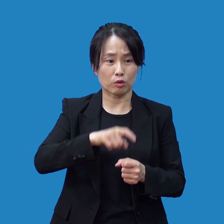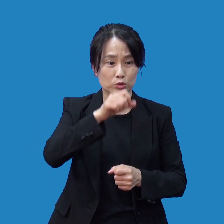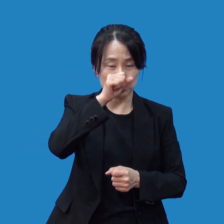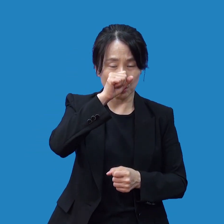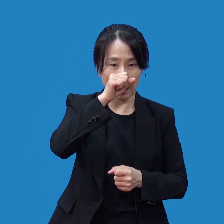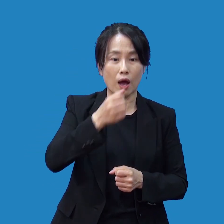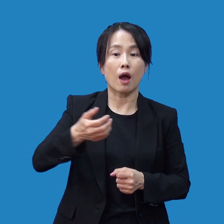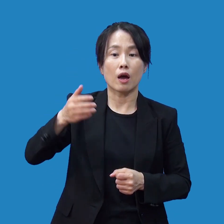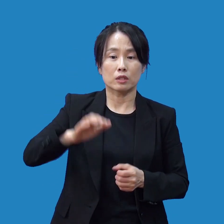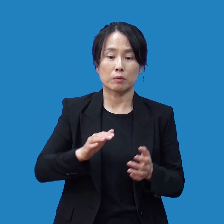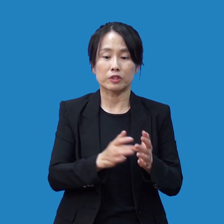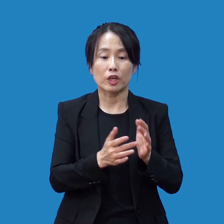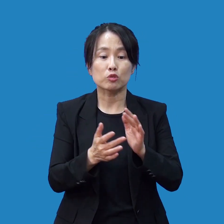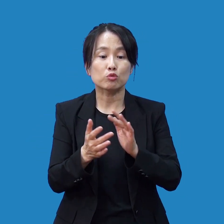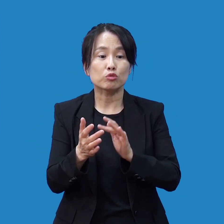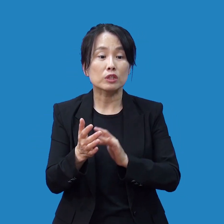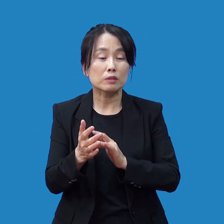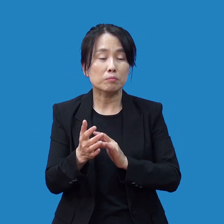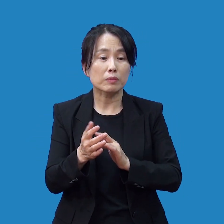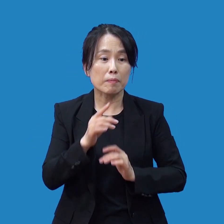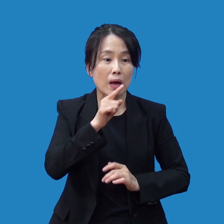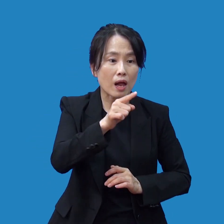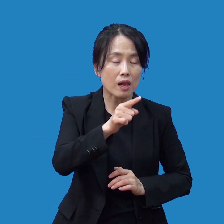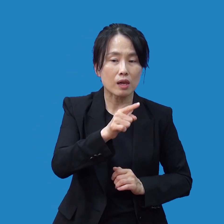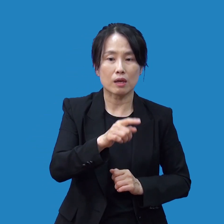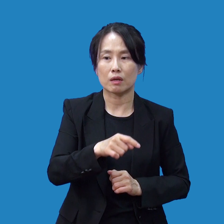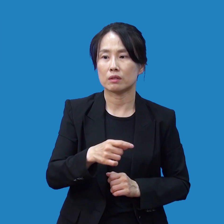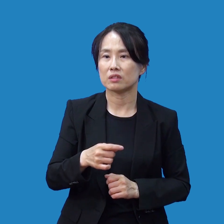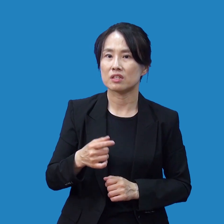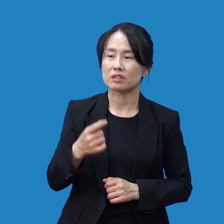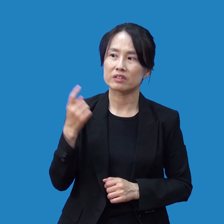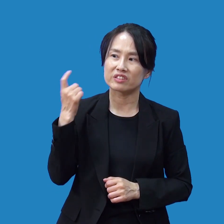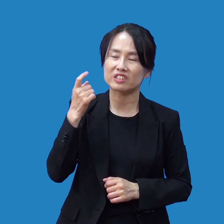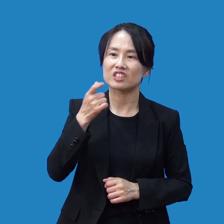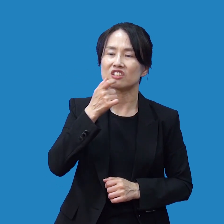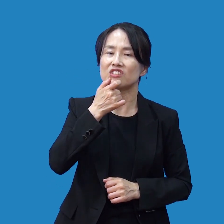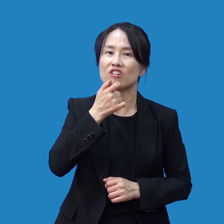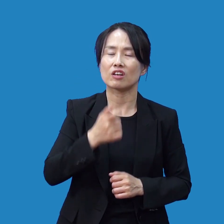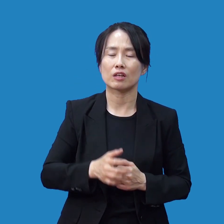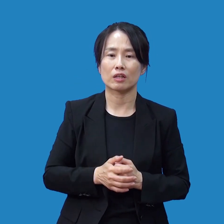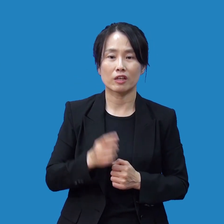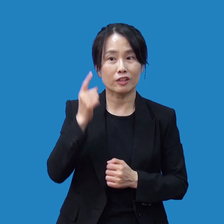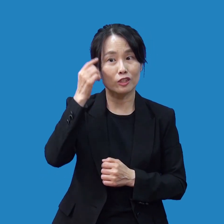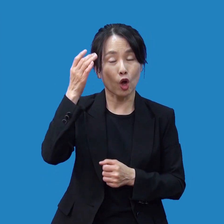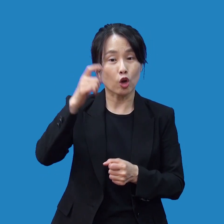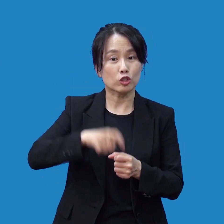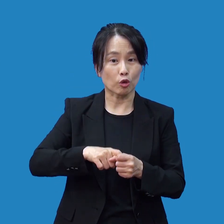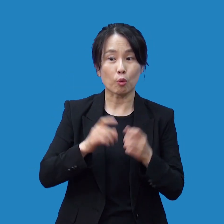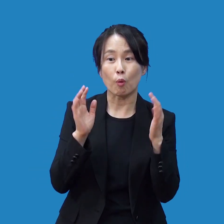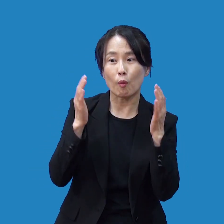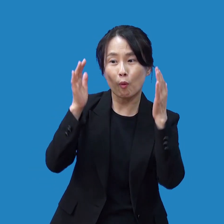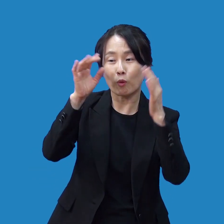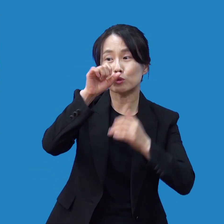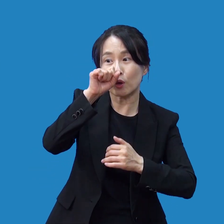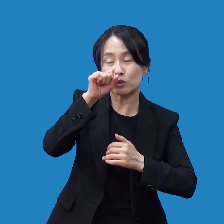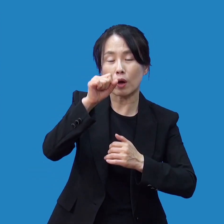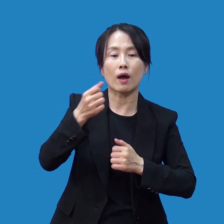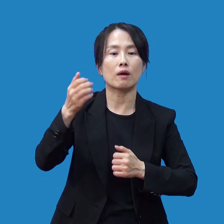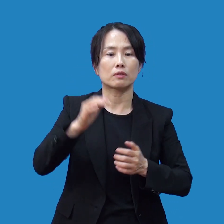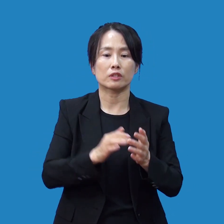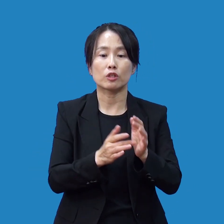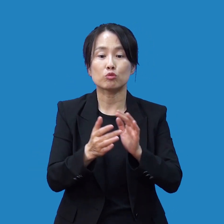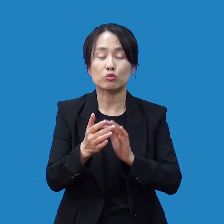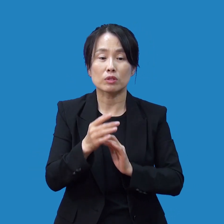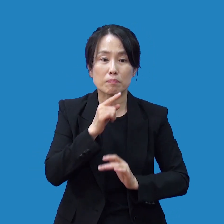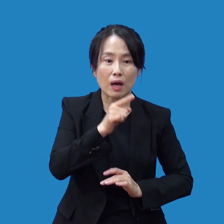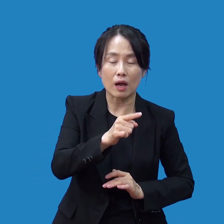좋지만 예수님은 쏙 빼버립니다. 영적인 것은 환영하는데 예수님이 들어가면 싫다는